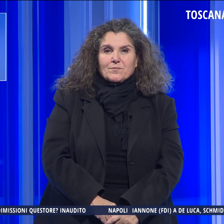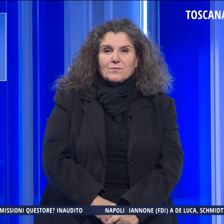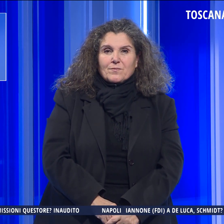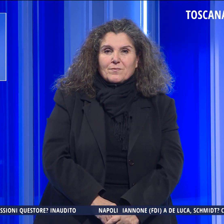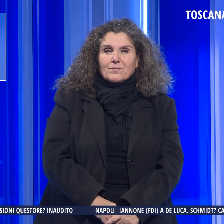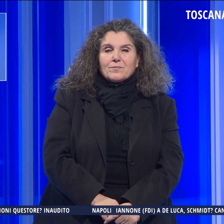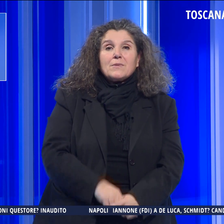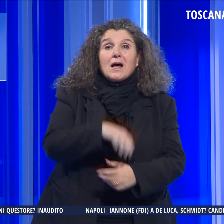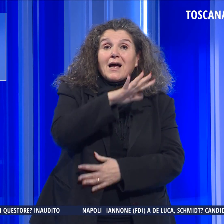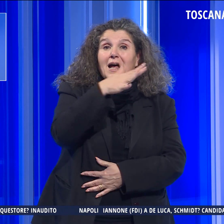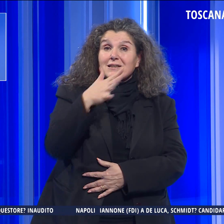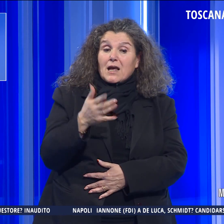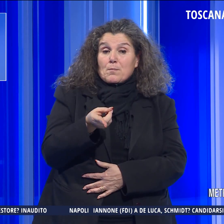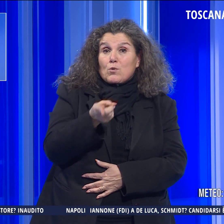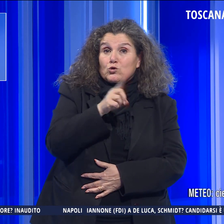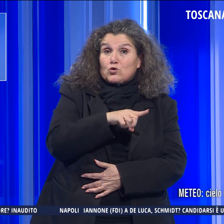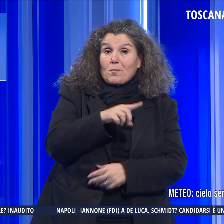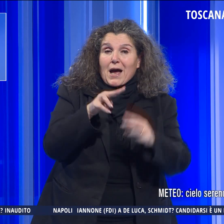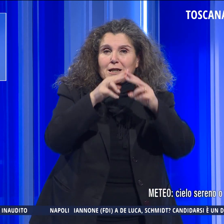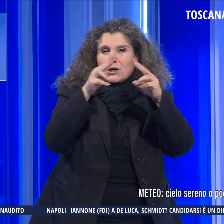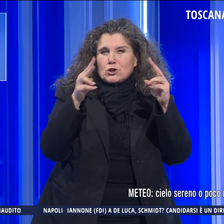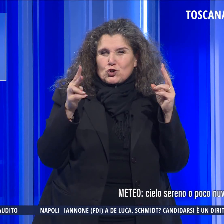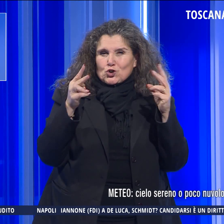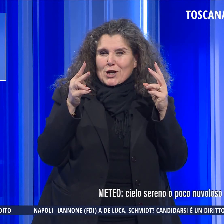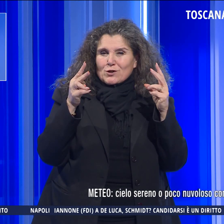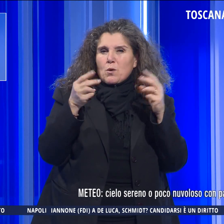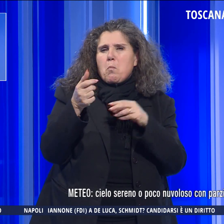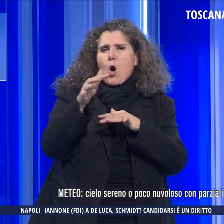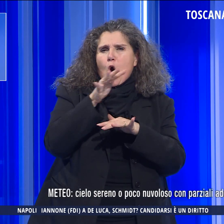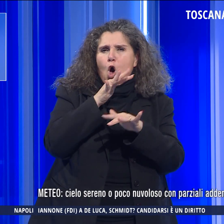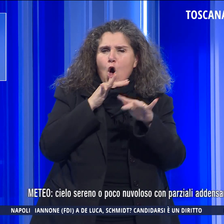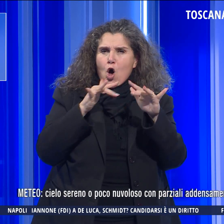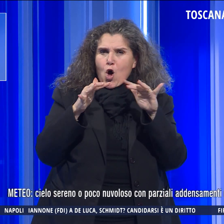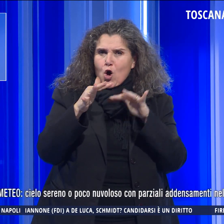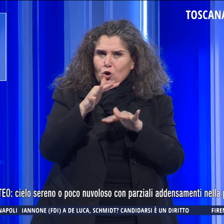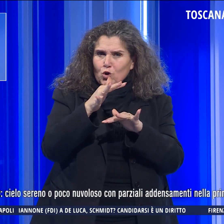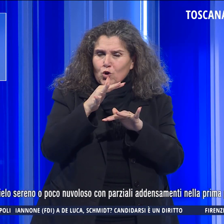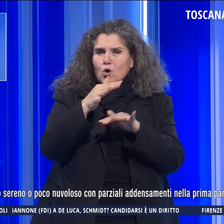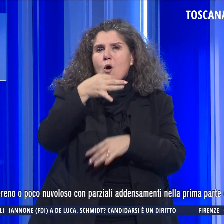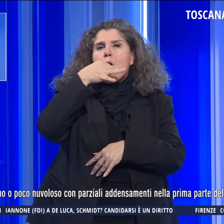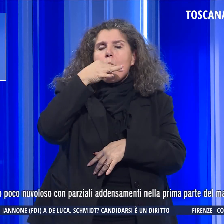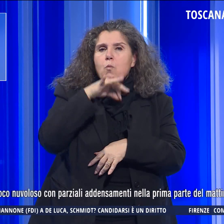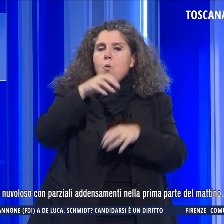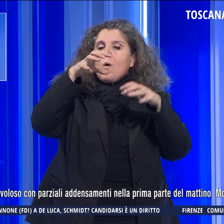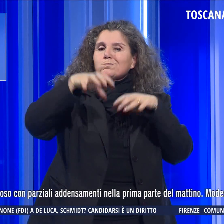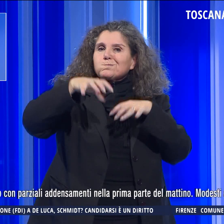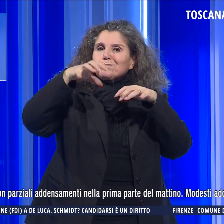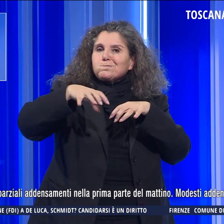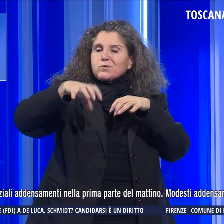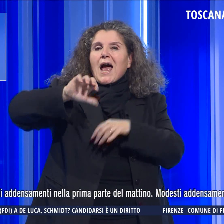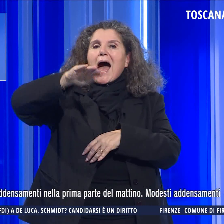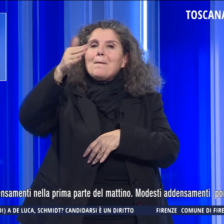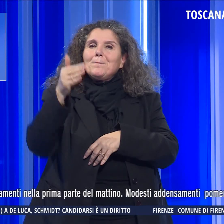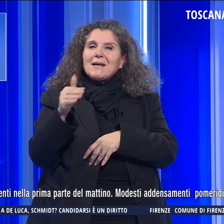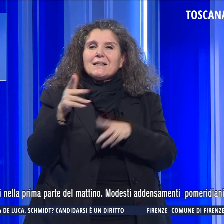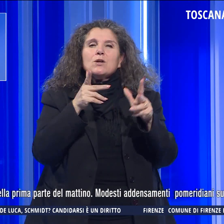Ora vediamo come sarà il tempo domani. Il cielo sarà sereno o poco nuvoloso? Ci saranno possibili rovesci soprattutto sull'Appennino,